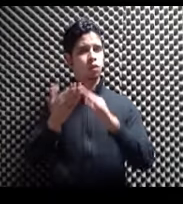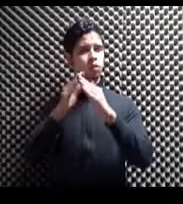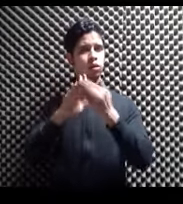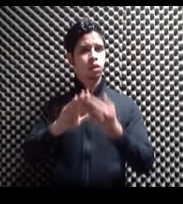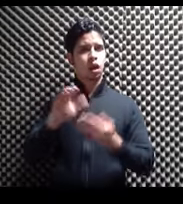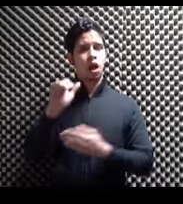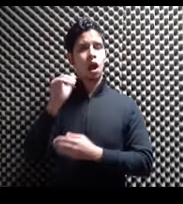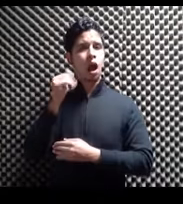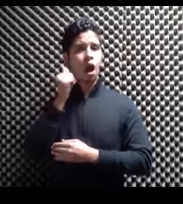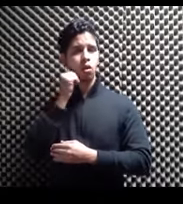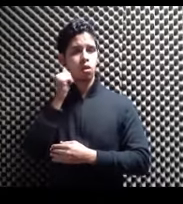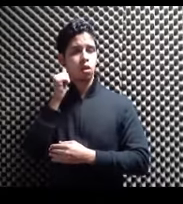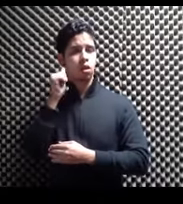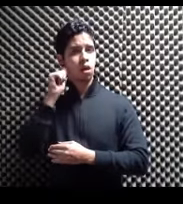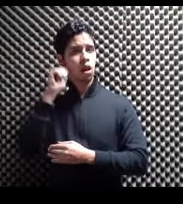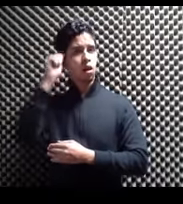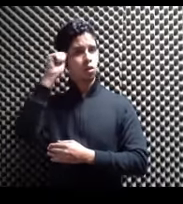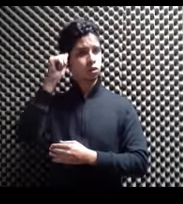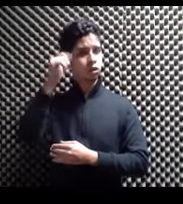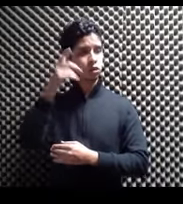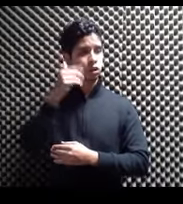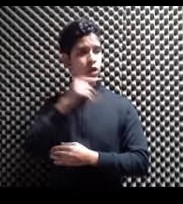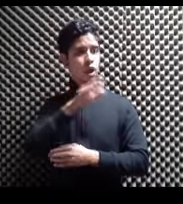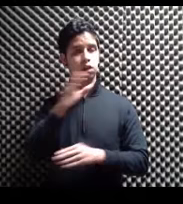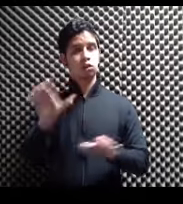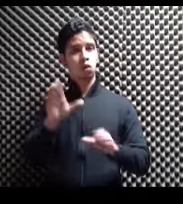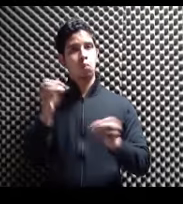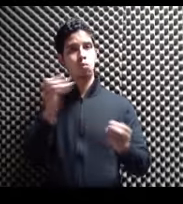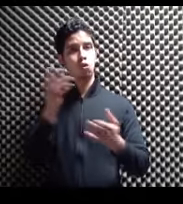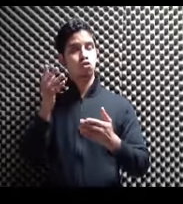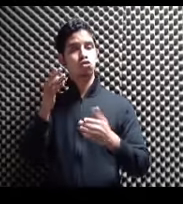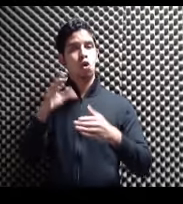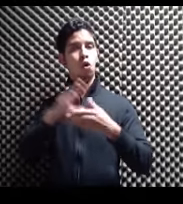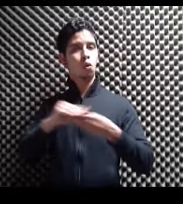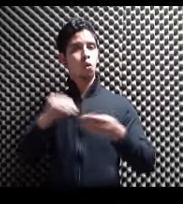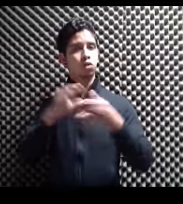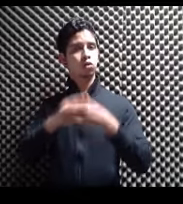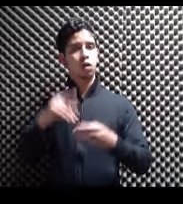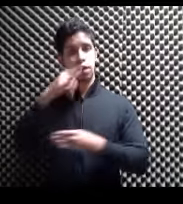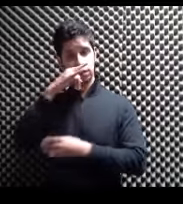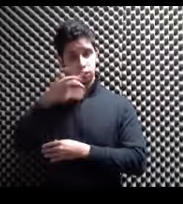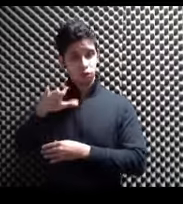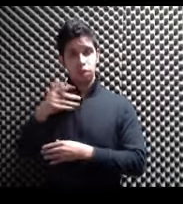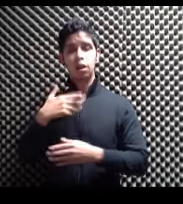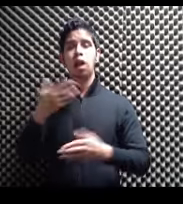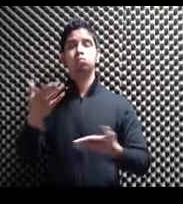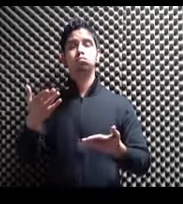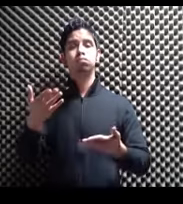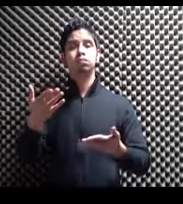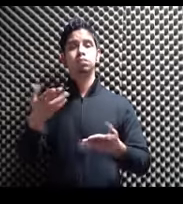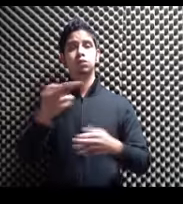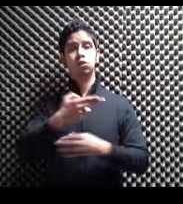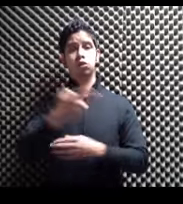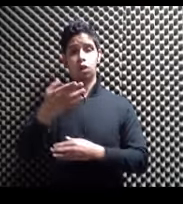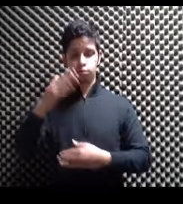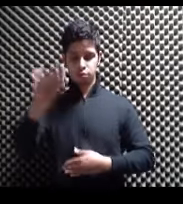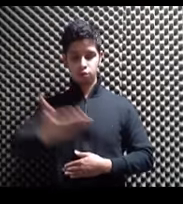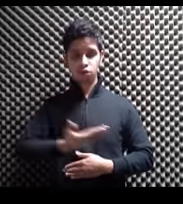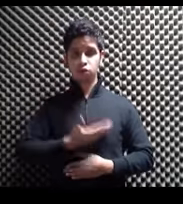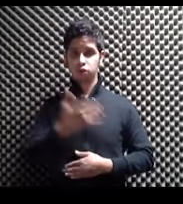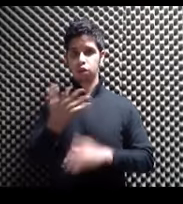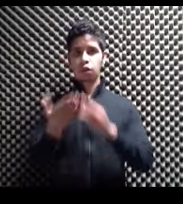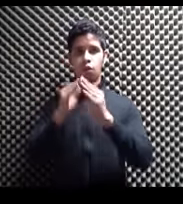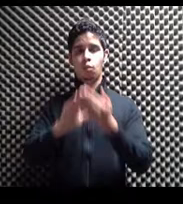cuentos de niños. Y la historia de Bienvenido fue parte de una película también. Si es que trajimos este para que lo